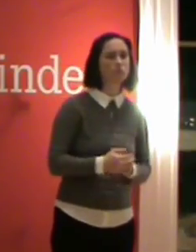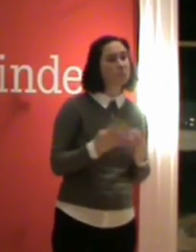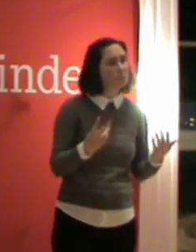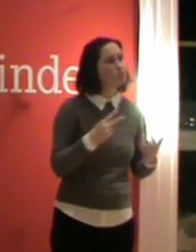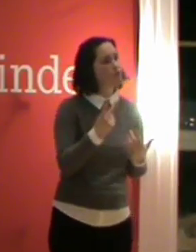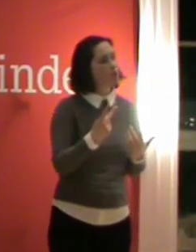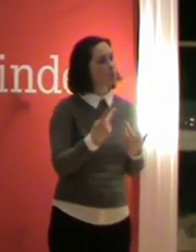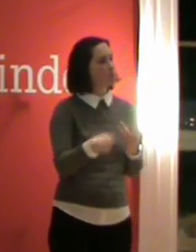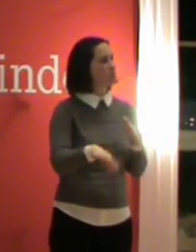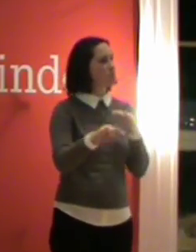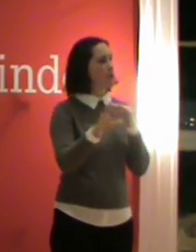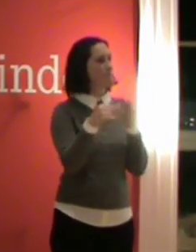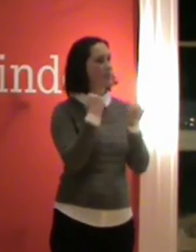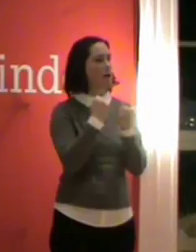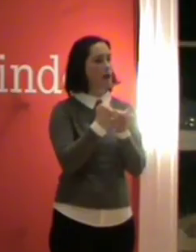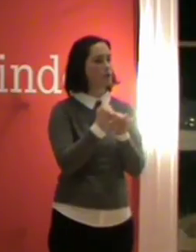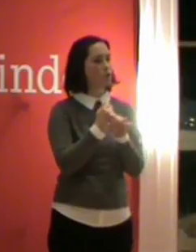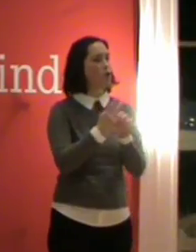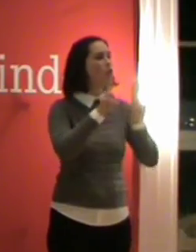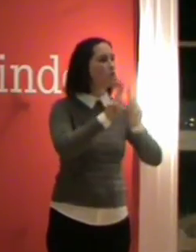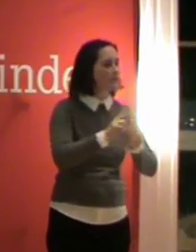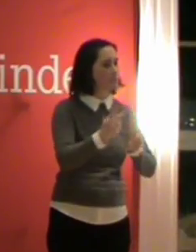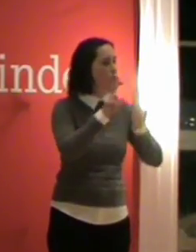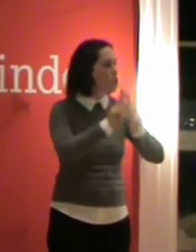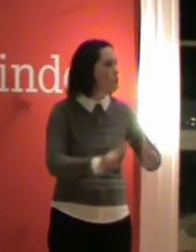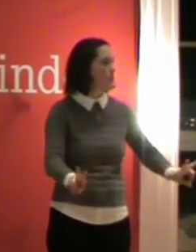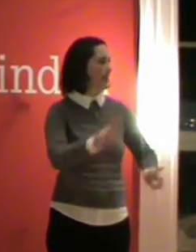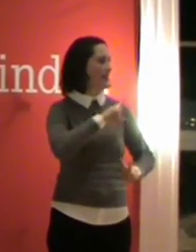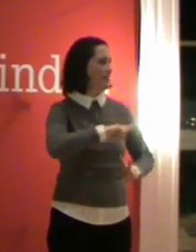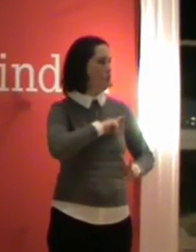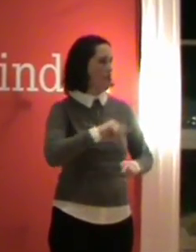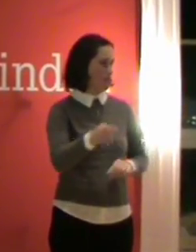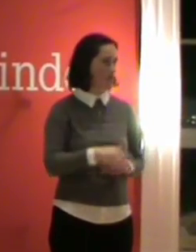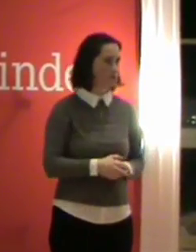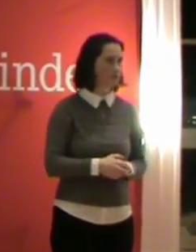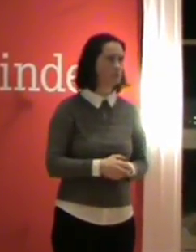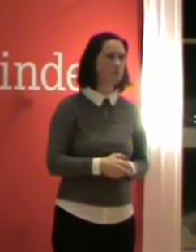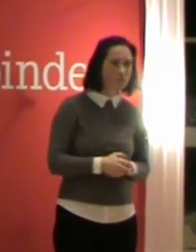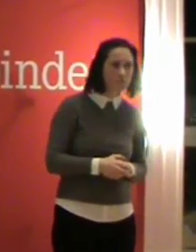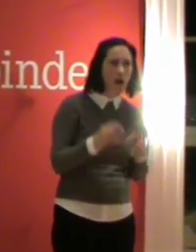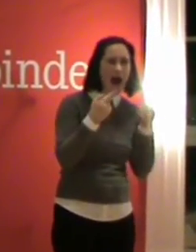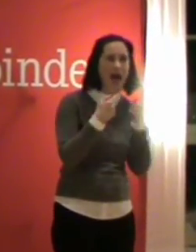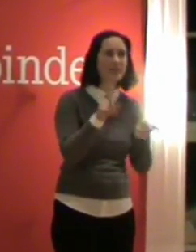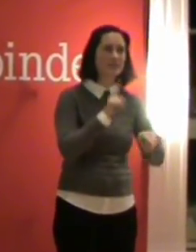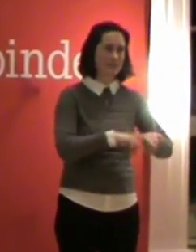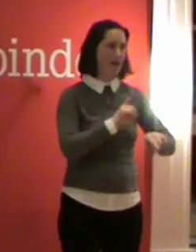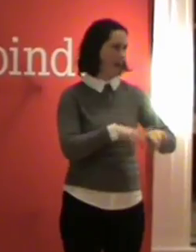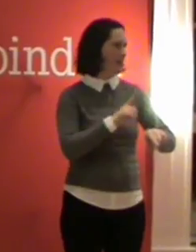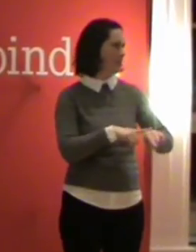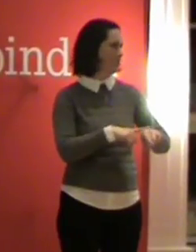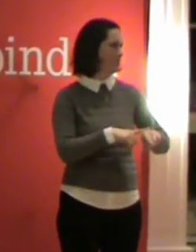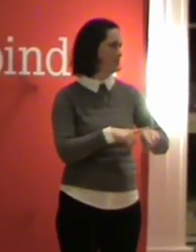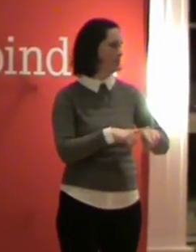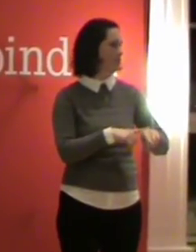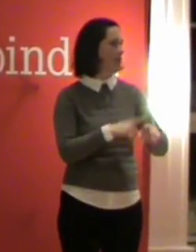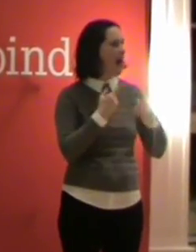dass die Kollegin ruhig war, geduldig war. Und dann ist mir klar geworden, da läuft eine andere Zeitrechnung ab. Und eine